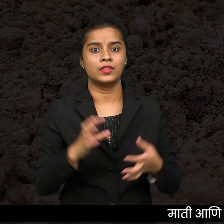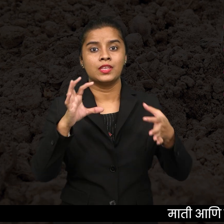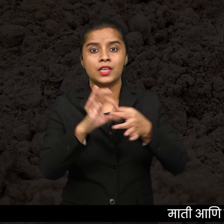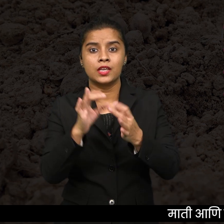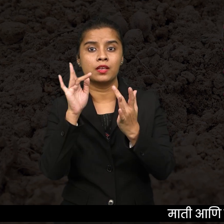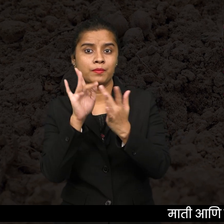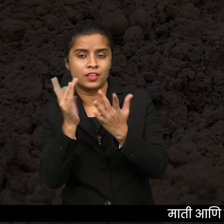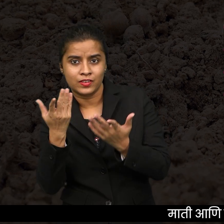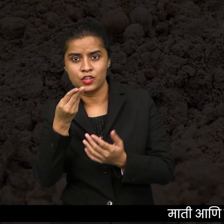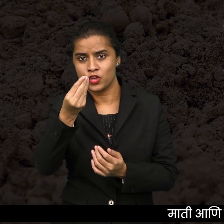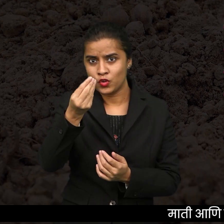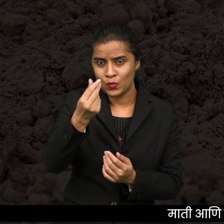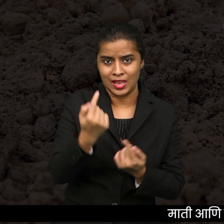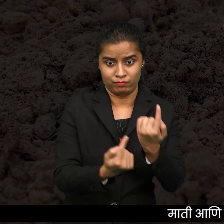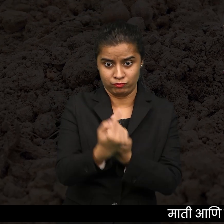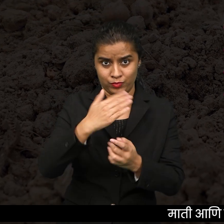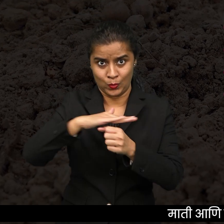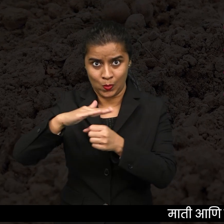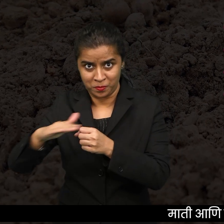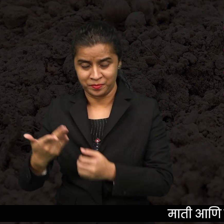माती आणि पीक याचा संबंध,